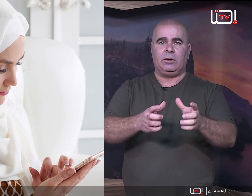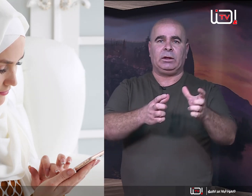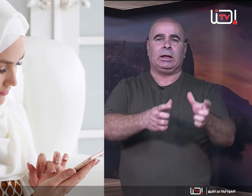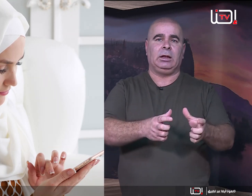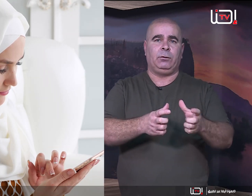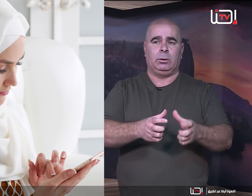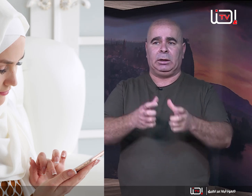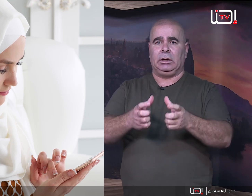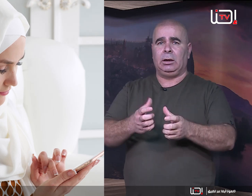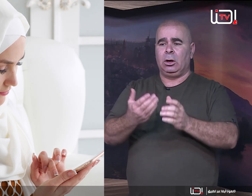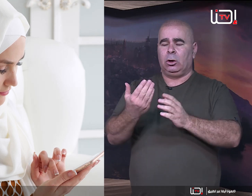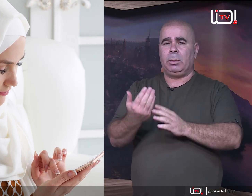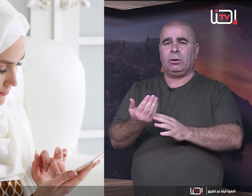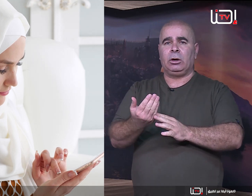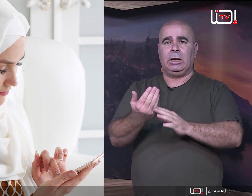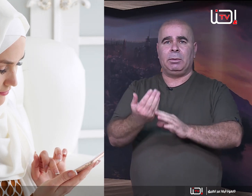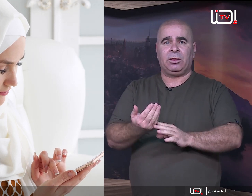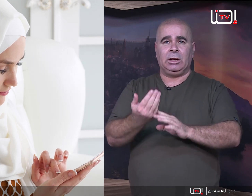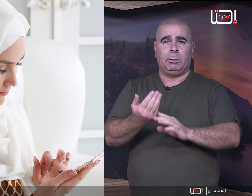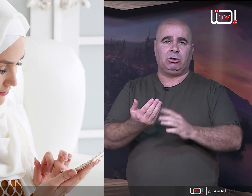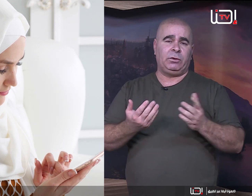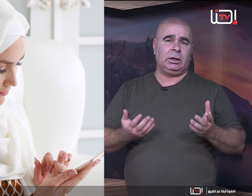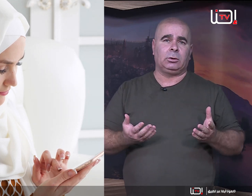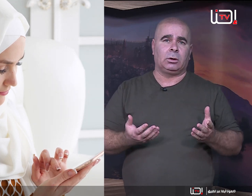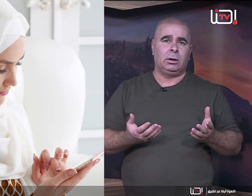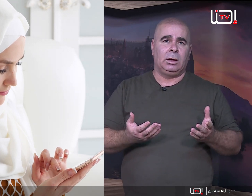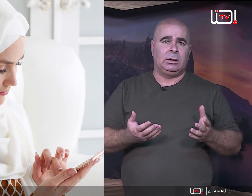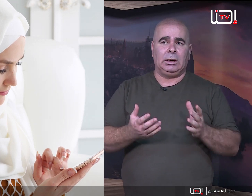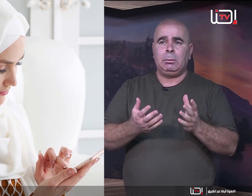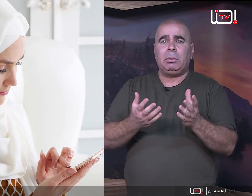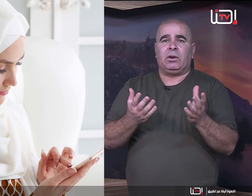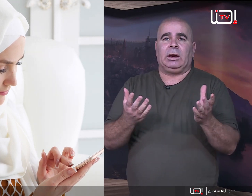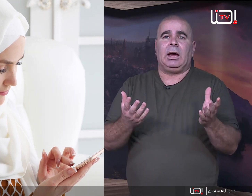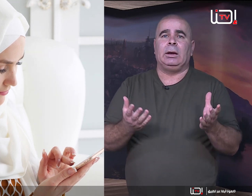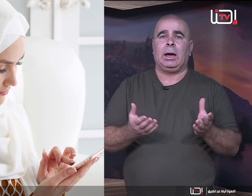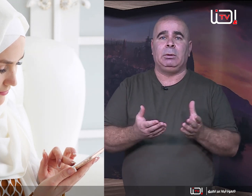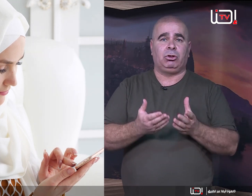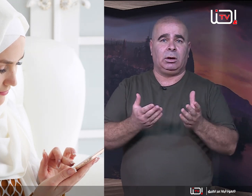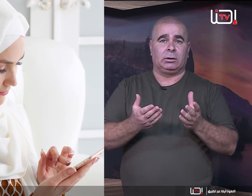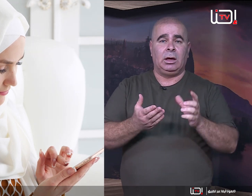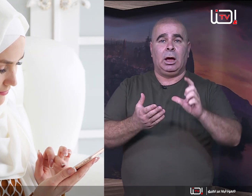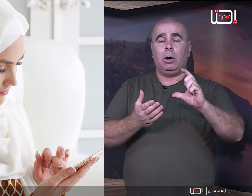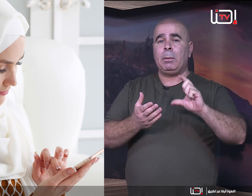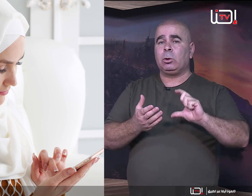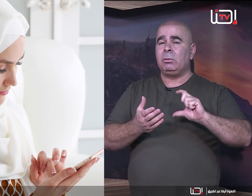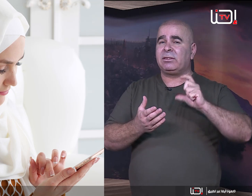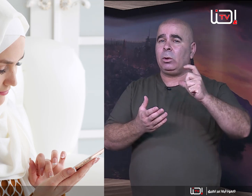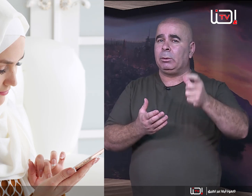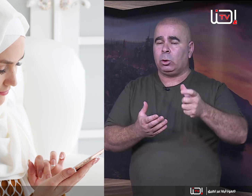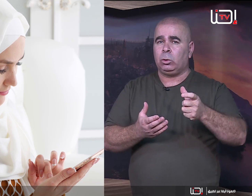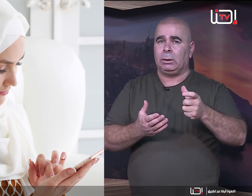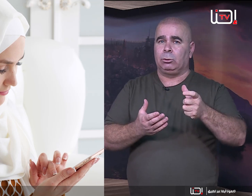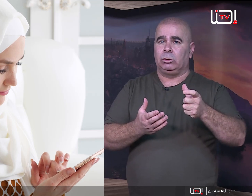جدا انا فاتحه التليفون بالليل وبحر البث المباشر في الت توك يعني هي ما بتفكر حالها عامله شل او ما بتكون